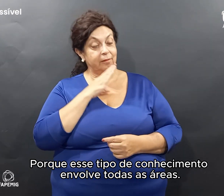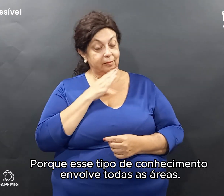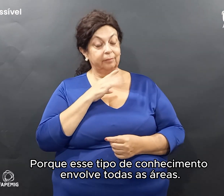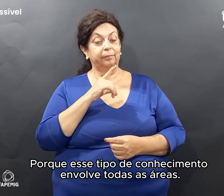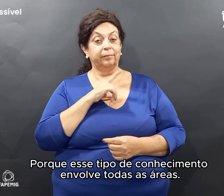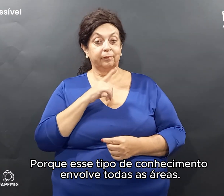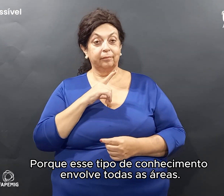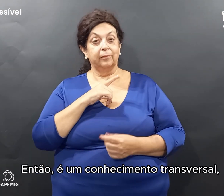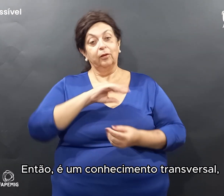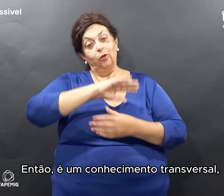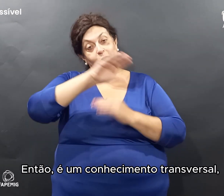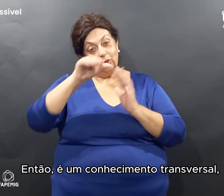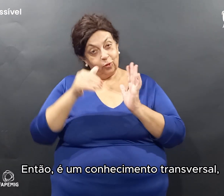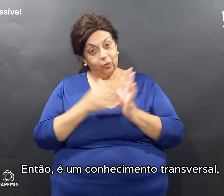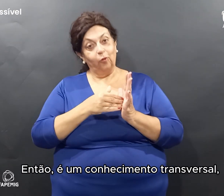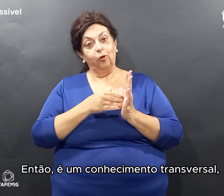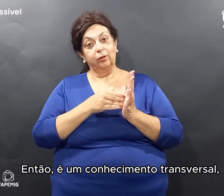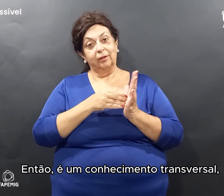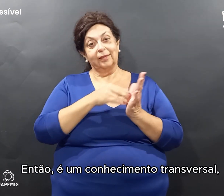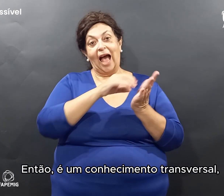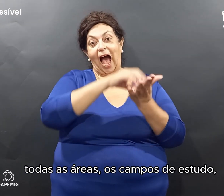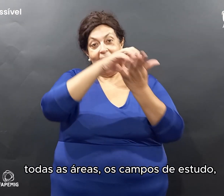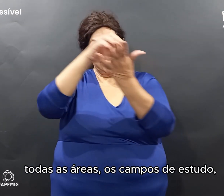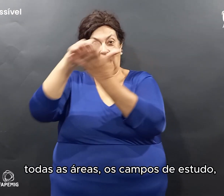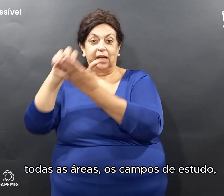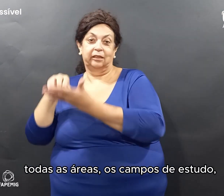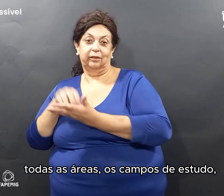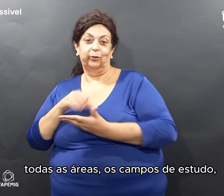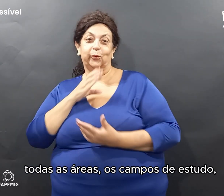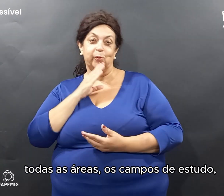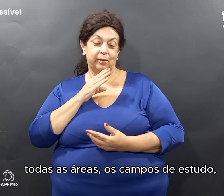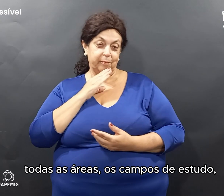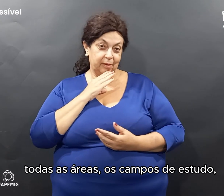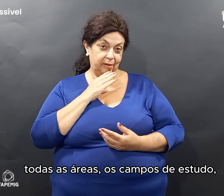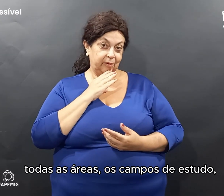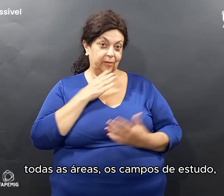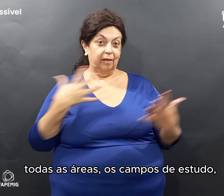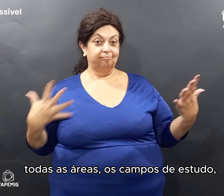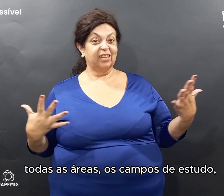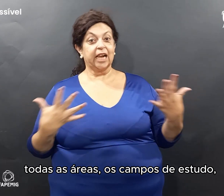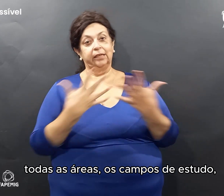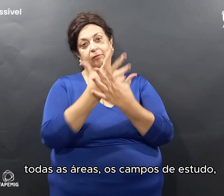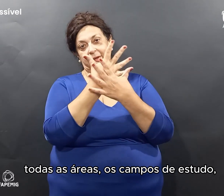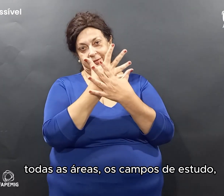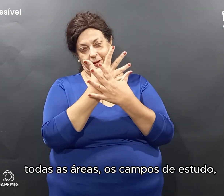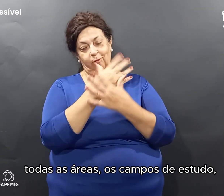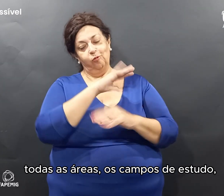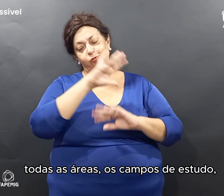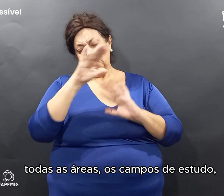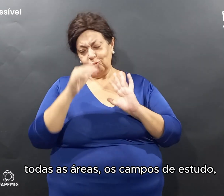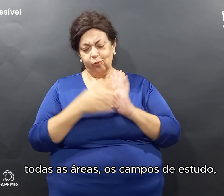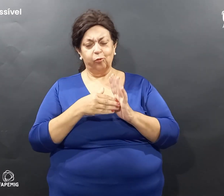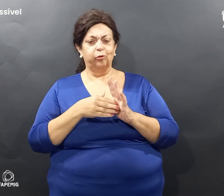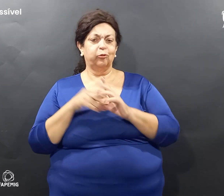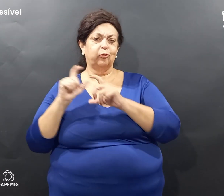todas as áreas. Então, é um conhecimento transversal, todas as áreas, os campos de estudo, né?